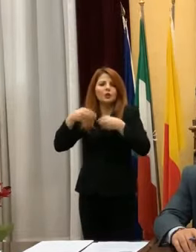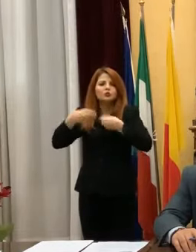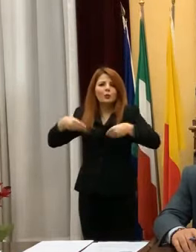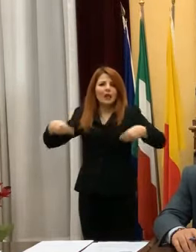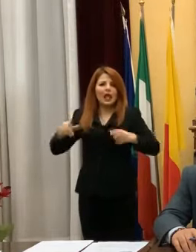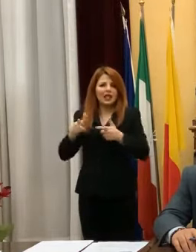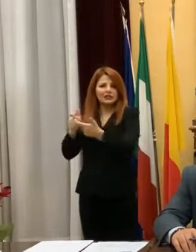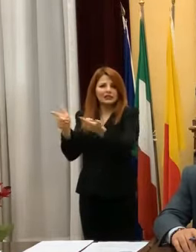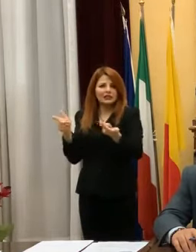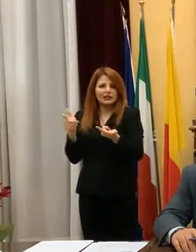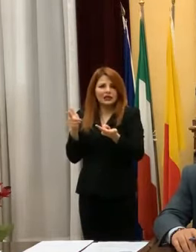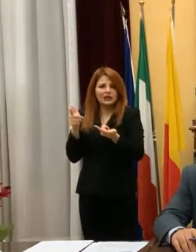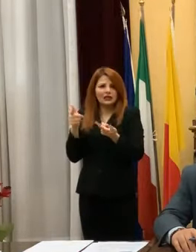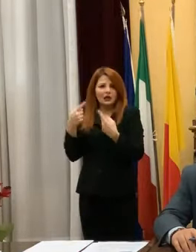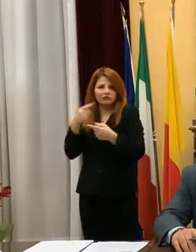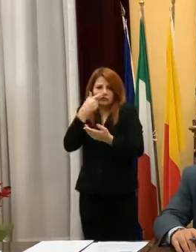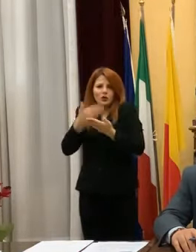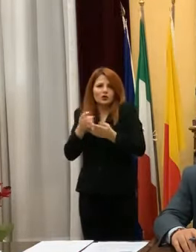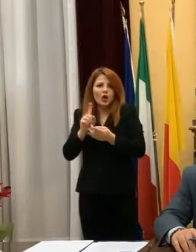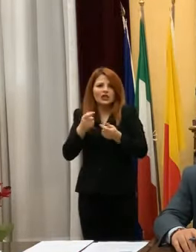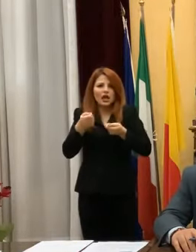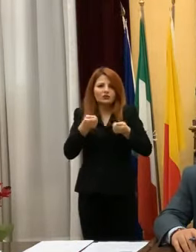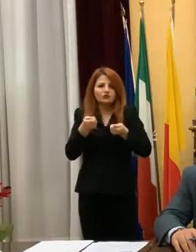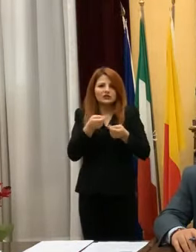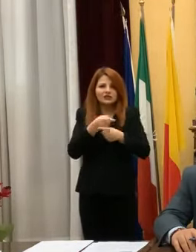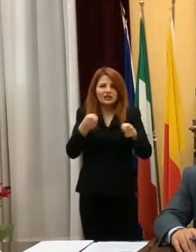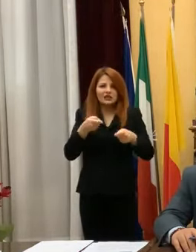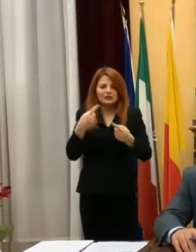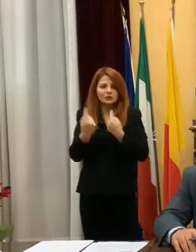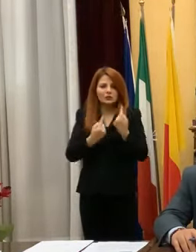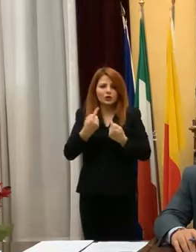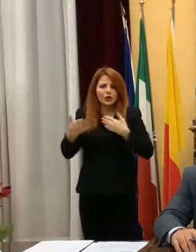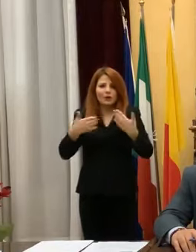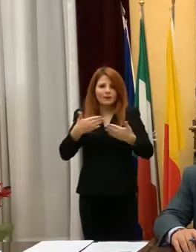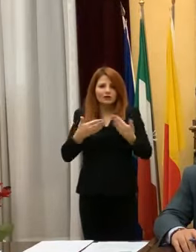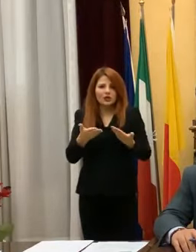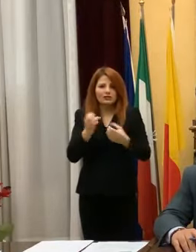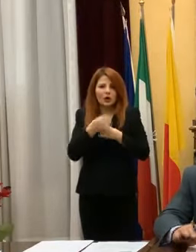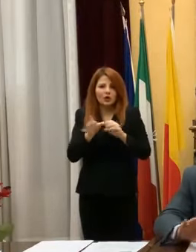dovere d'ufficio dovevano vigilare e intervenire,